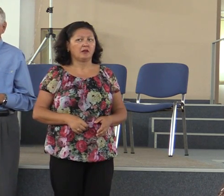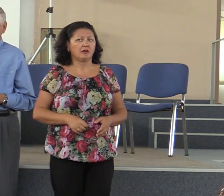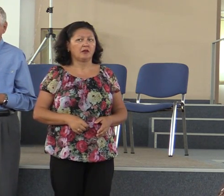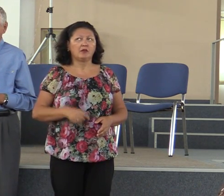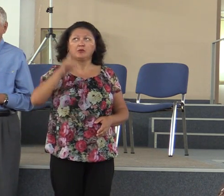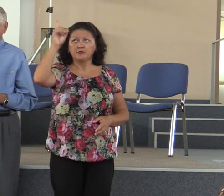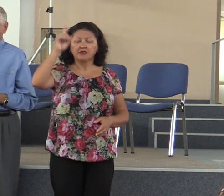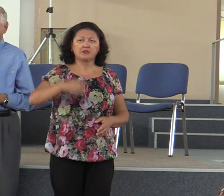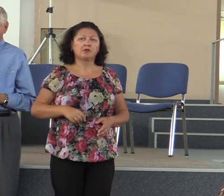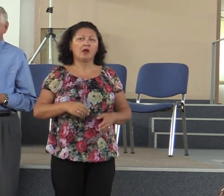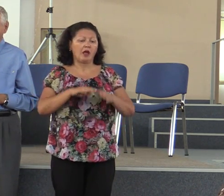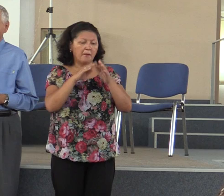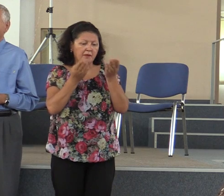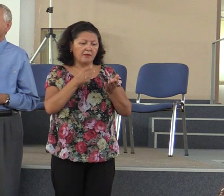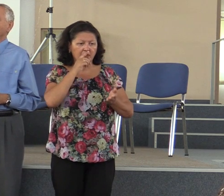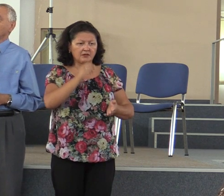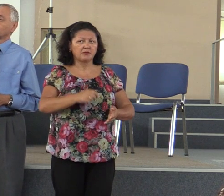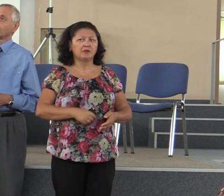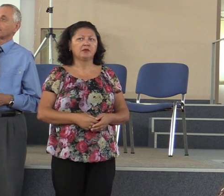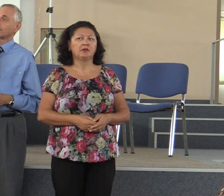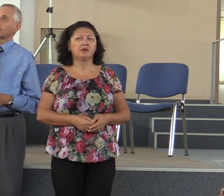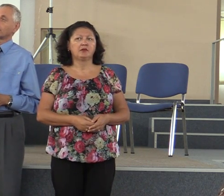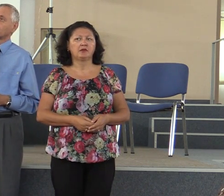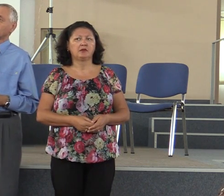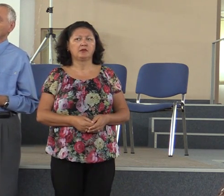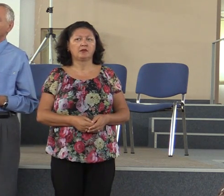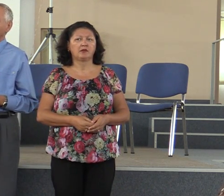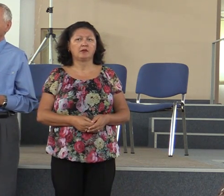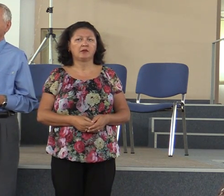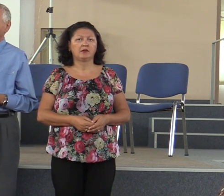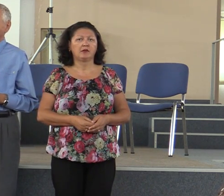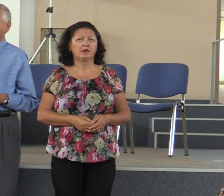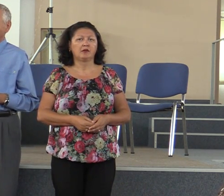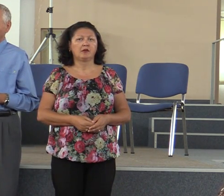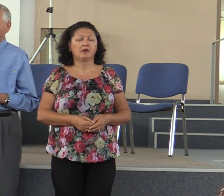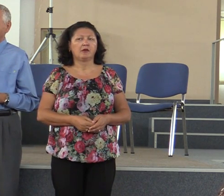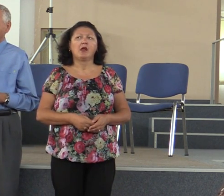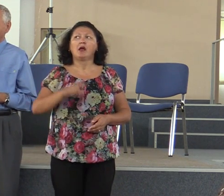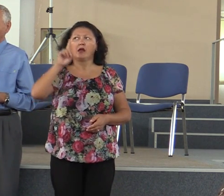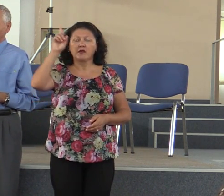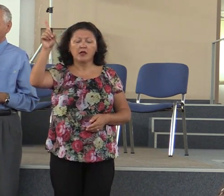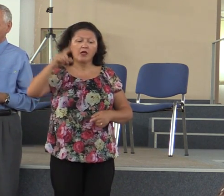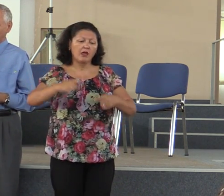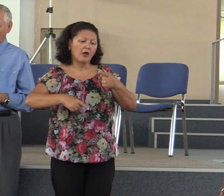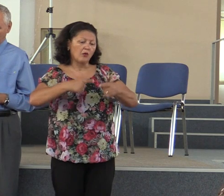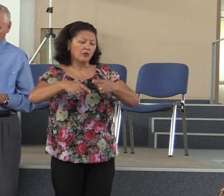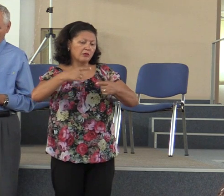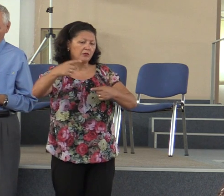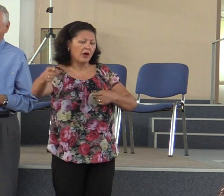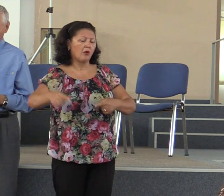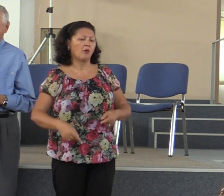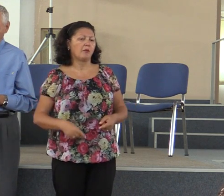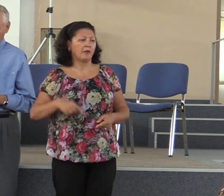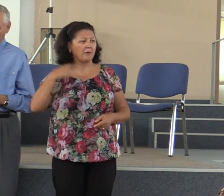Biblie se spune, they follow the Lamb wherever he goes. Că ei urmau pe miel oriunde mergea.